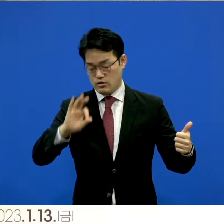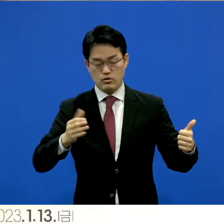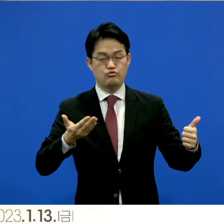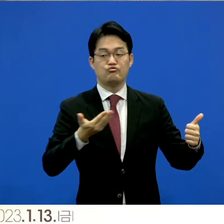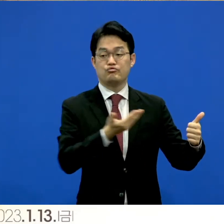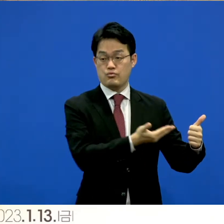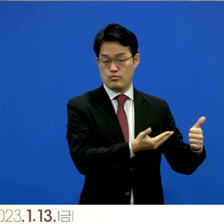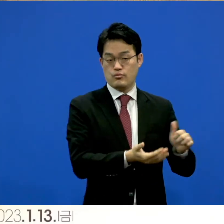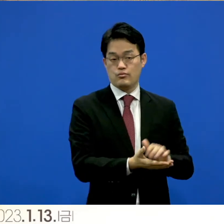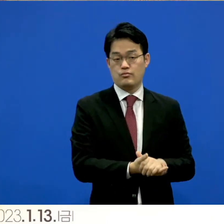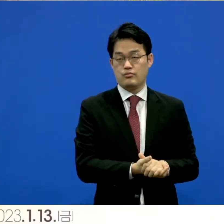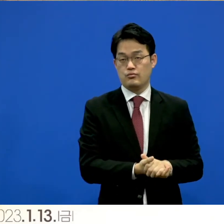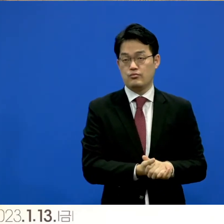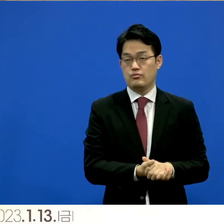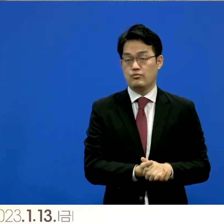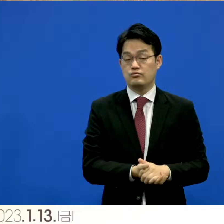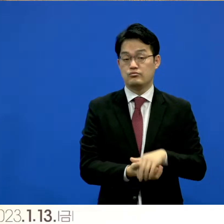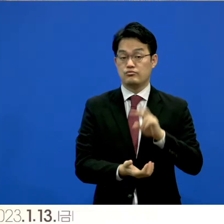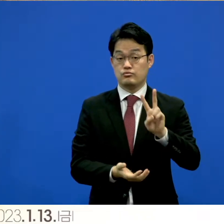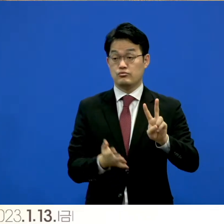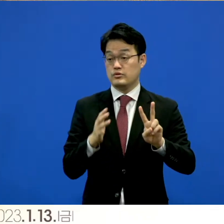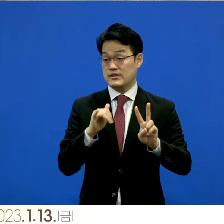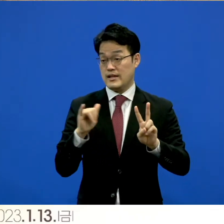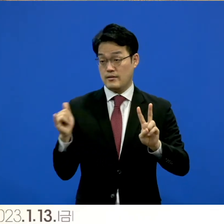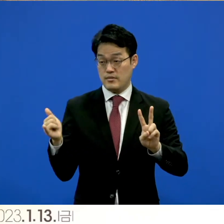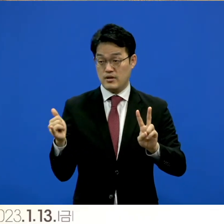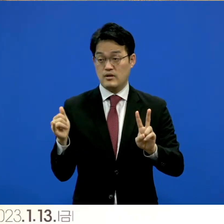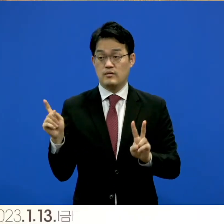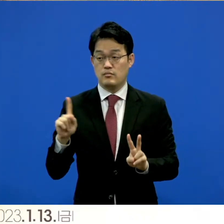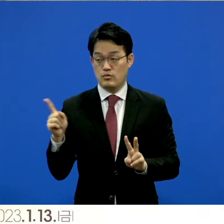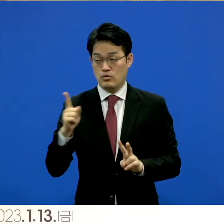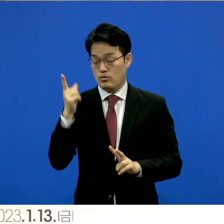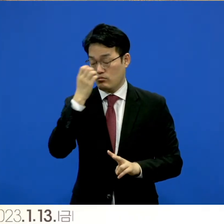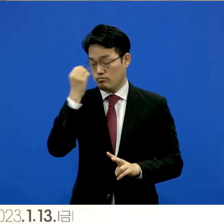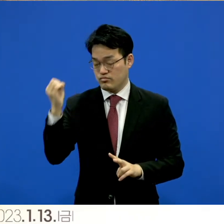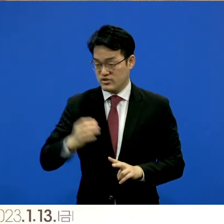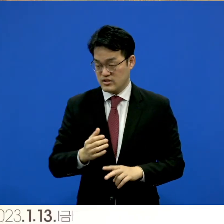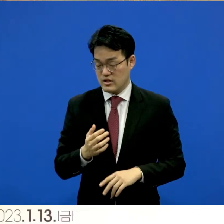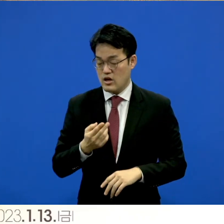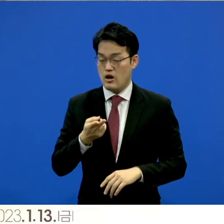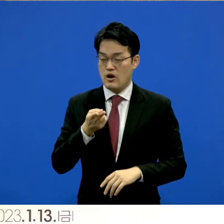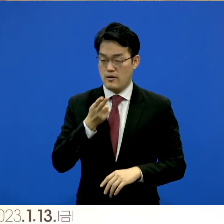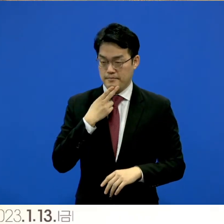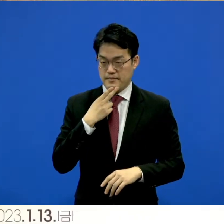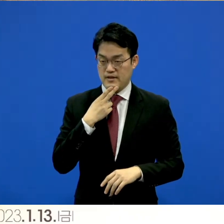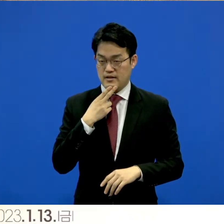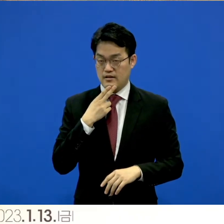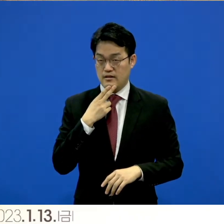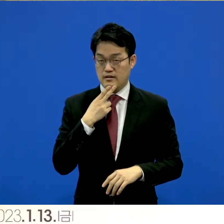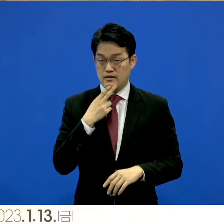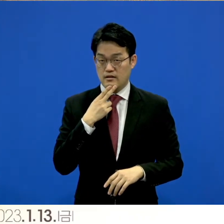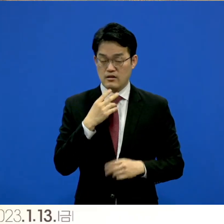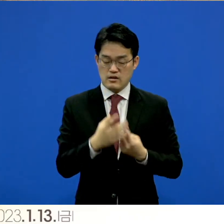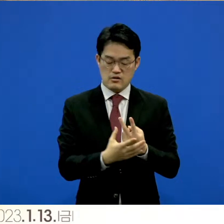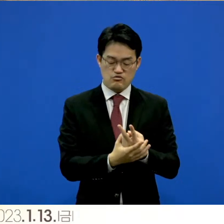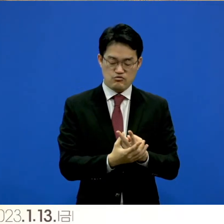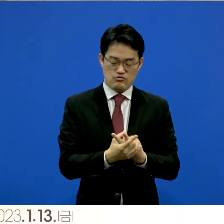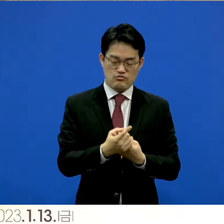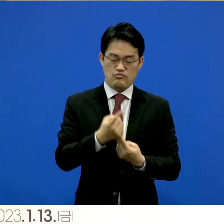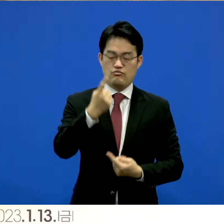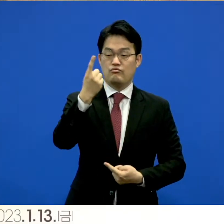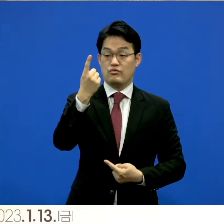두 사람이 그 누구도 무시되지 않는 우리를 만들어 가는 것은 고도의